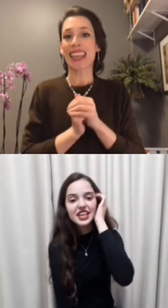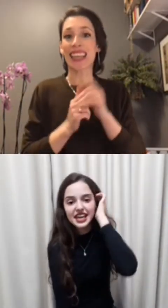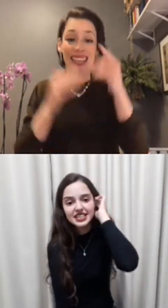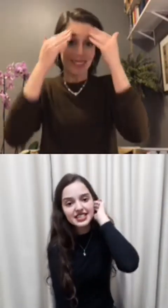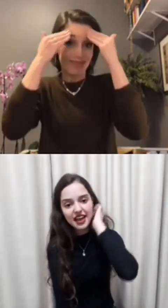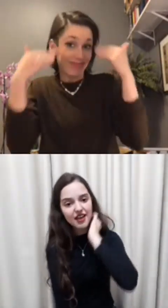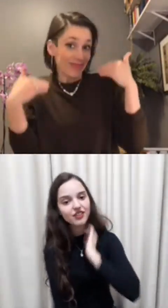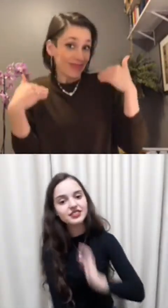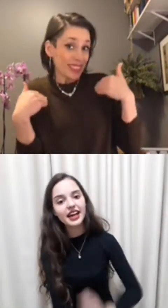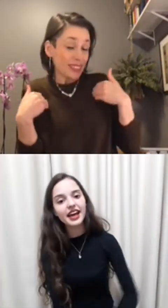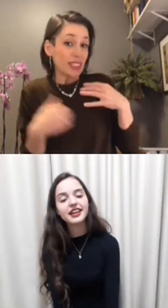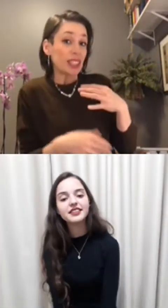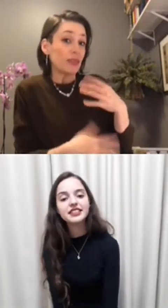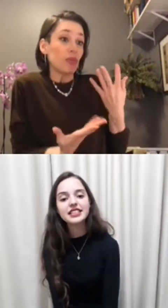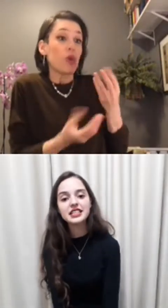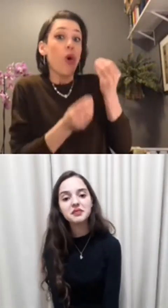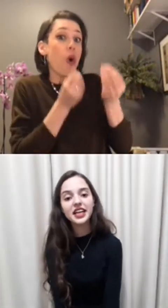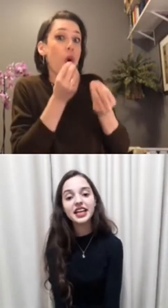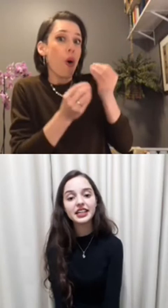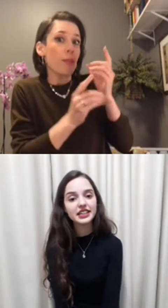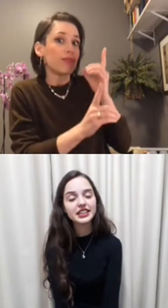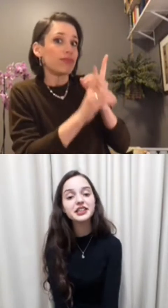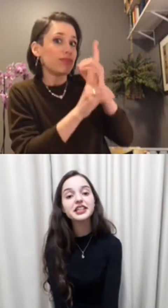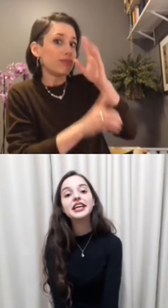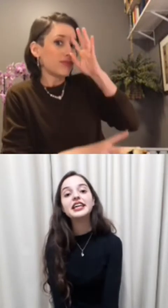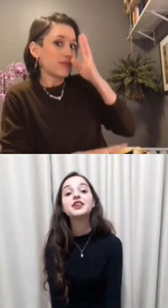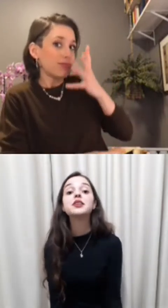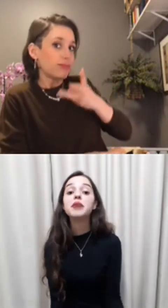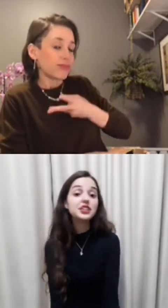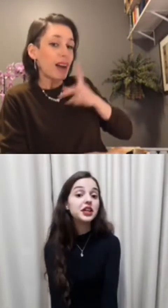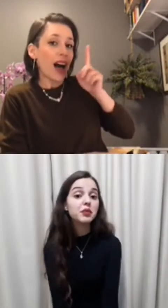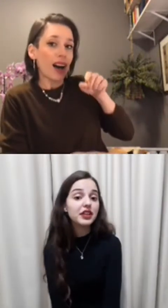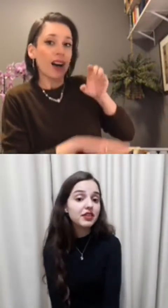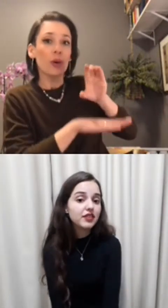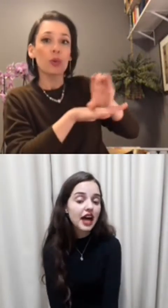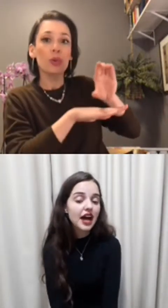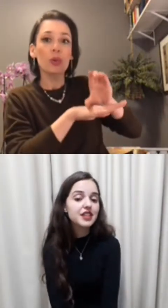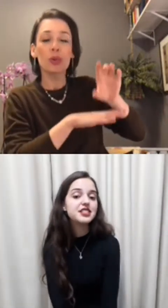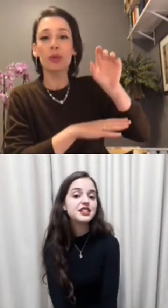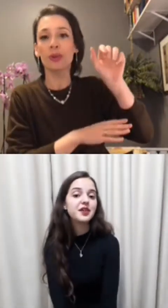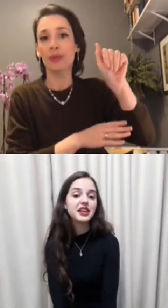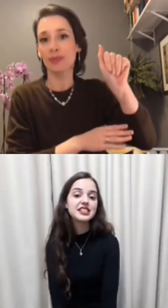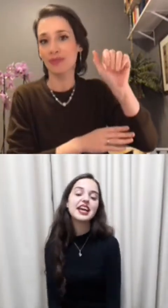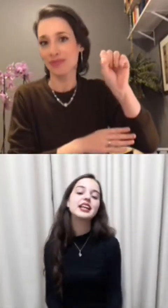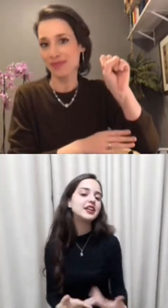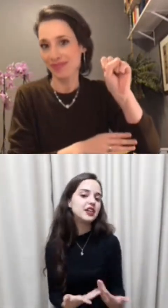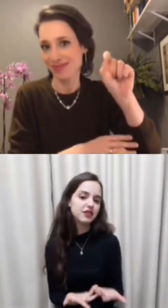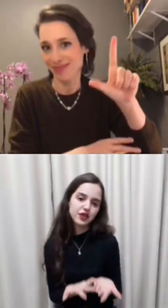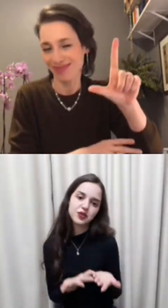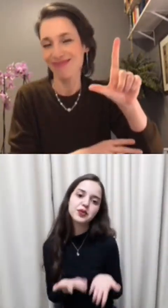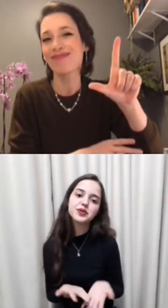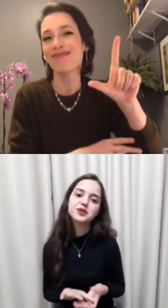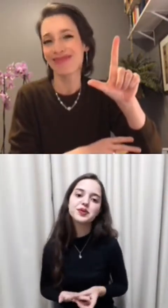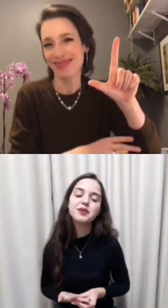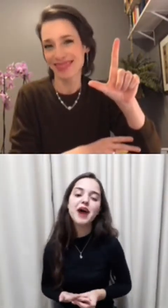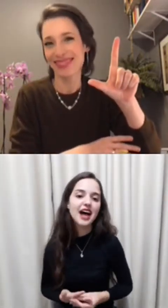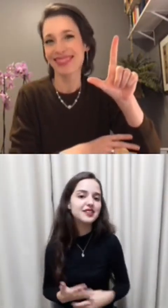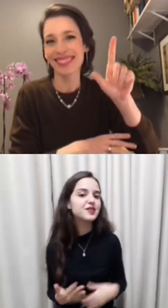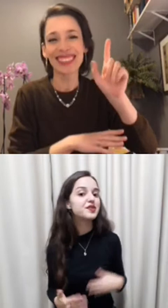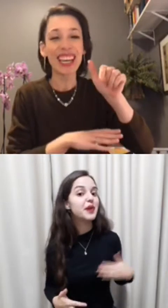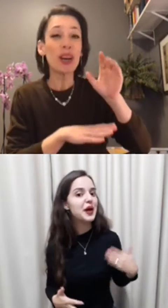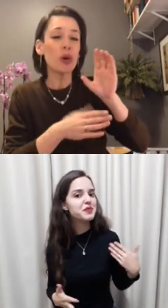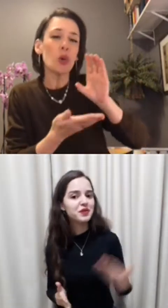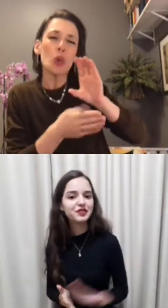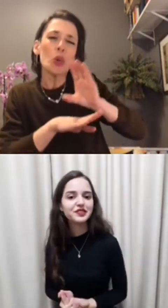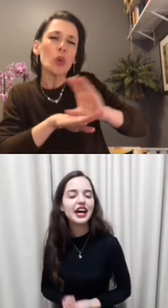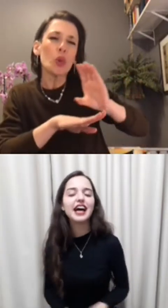de ESL, né, a Língua de Sinais Americana, que eu também tinha muita vontade de conhecer. É claro que foi um curso básico, eu